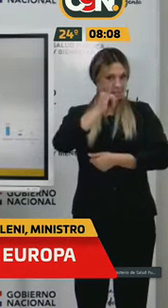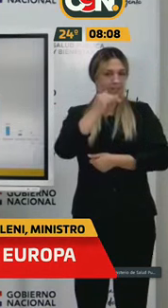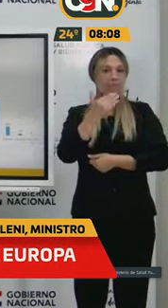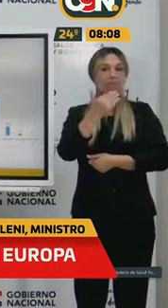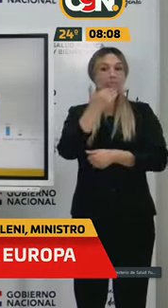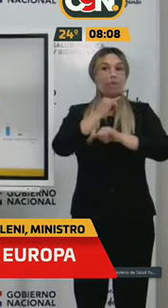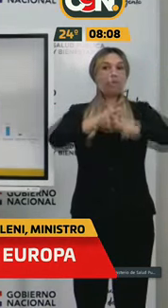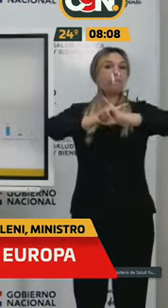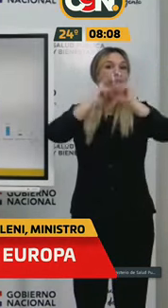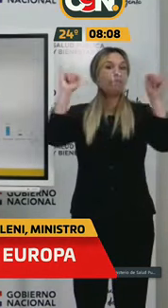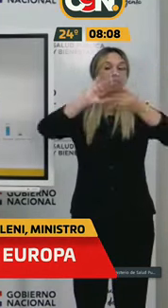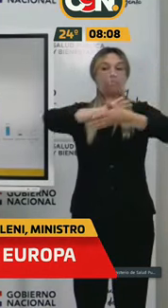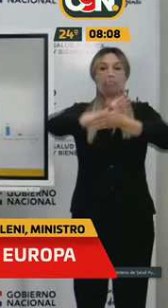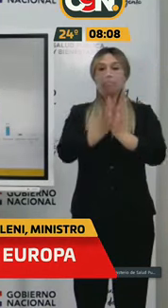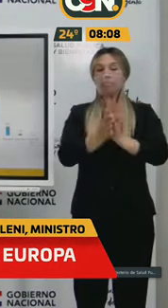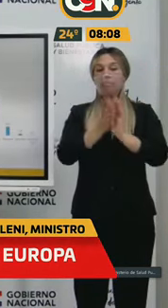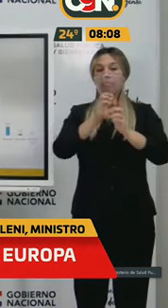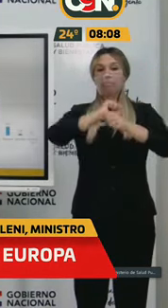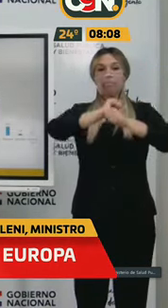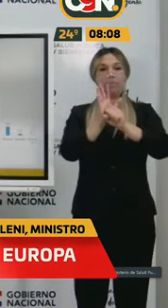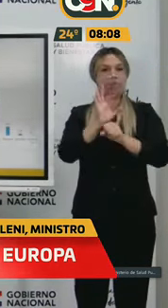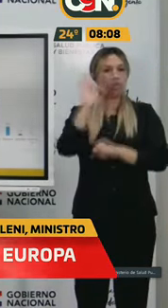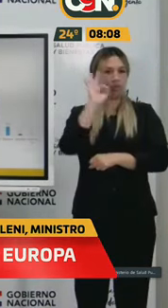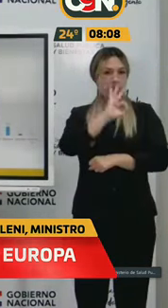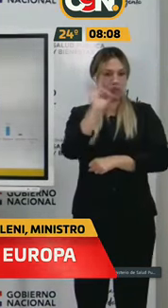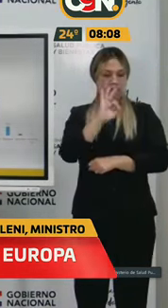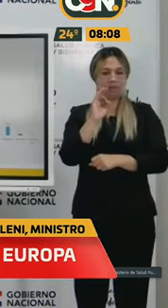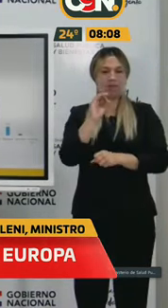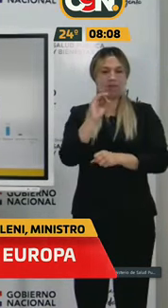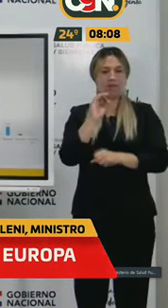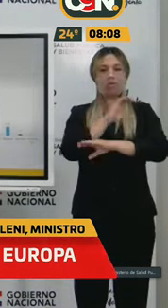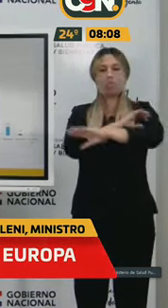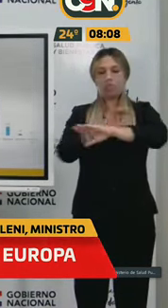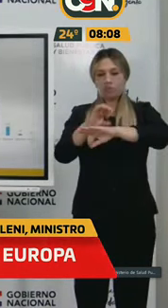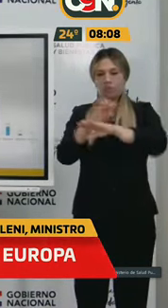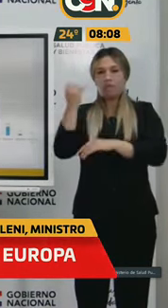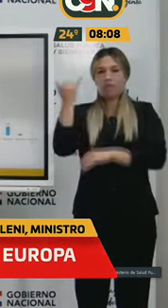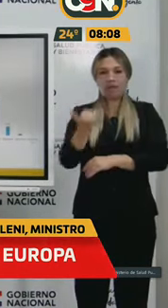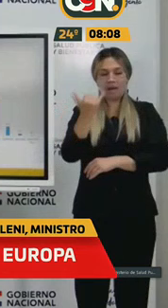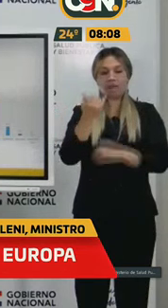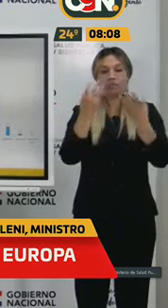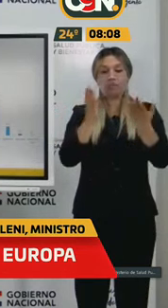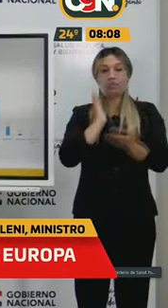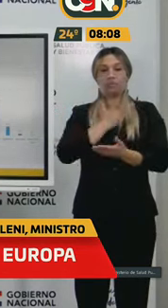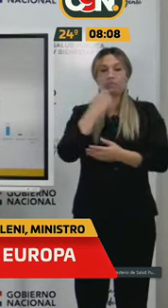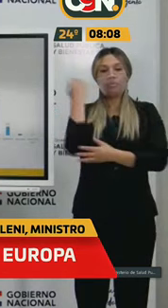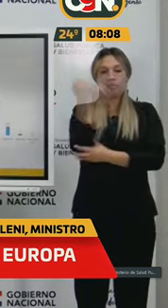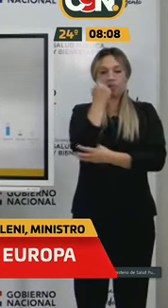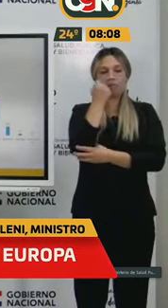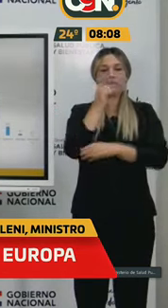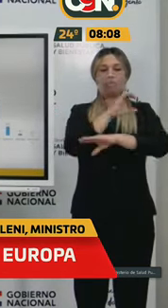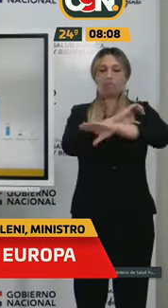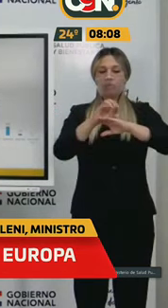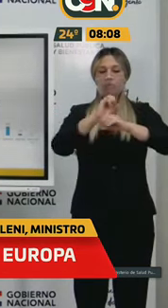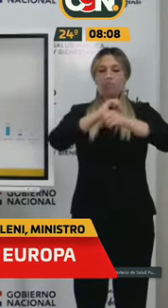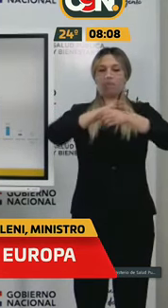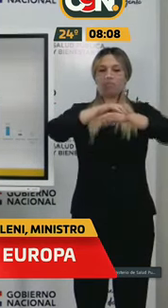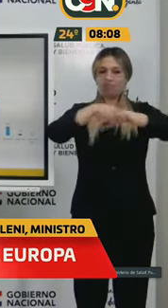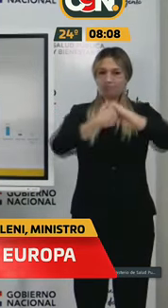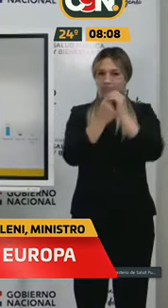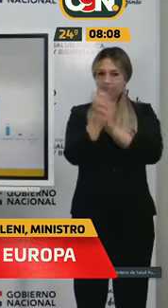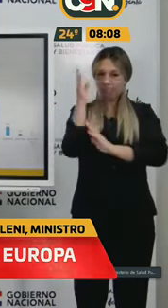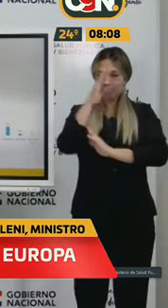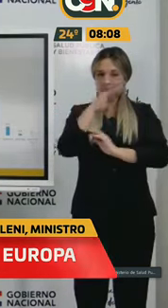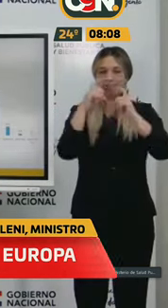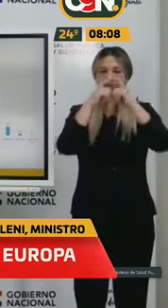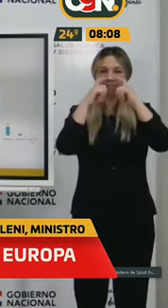de desescalamiento de medidas debería realmente aferrarnos más a todas las medidas de protección, dado que